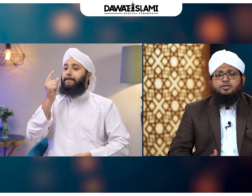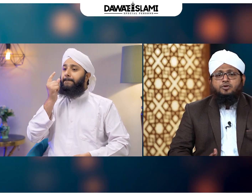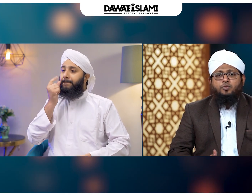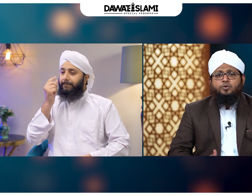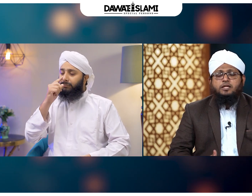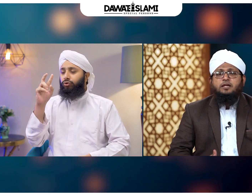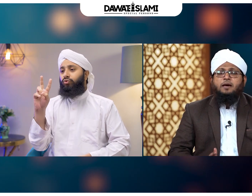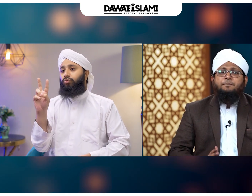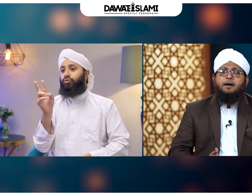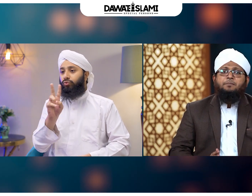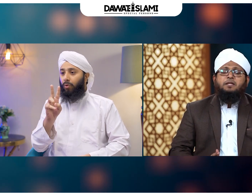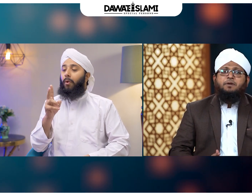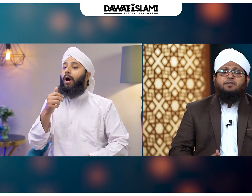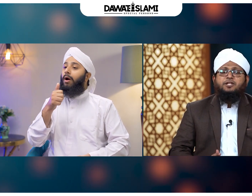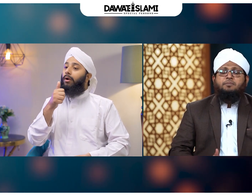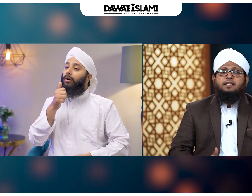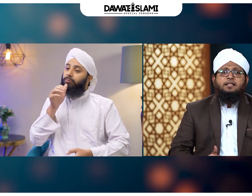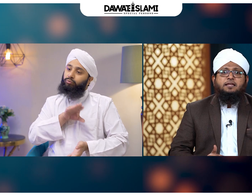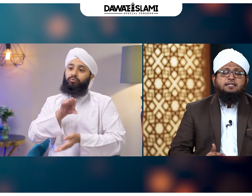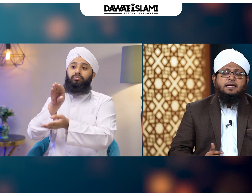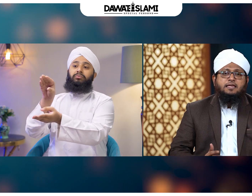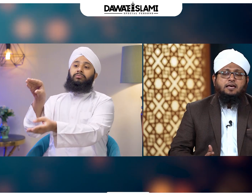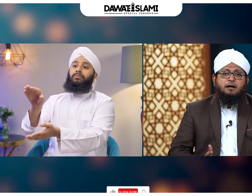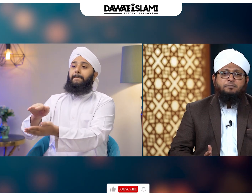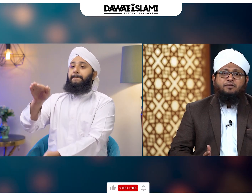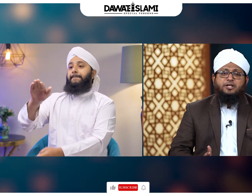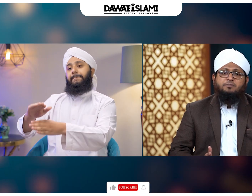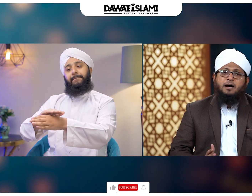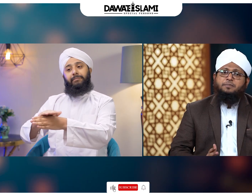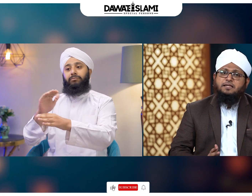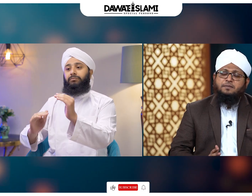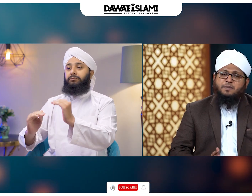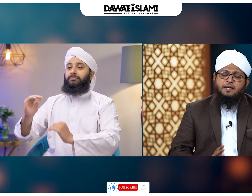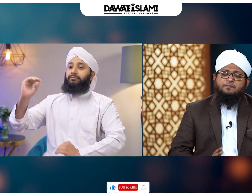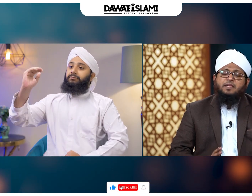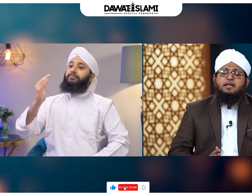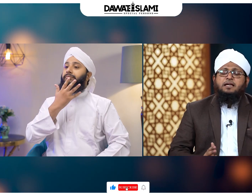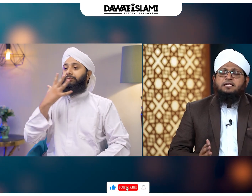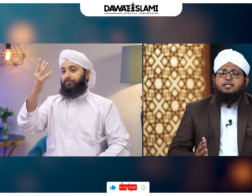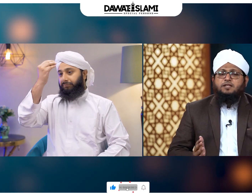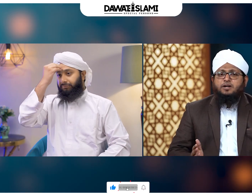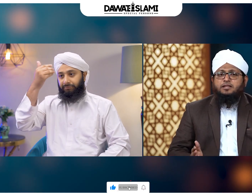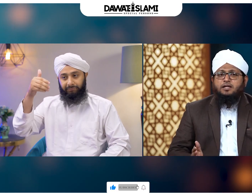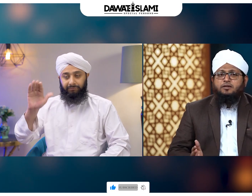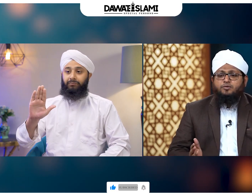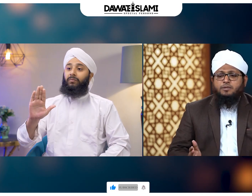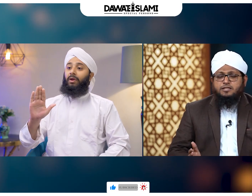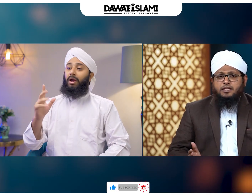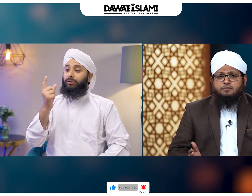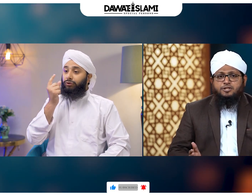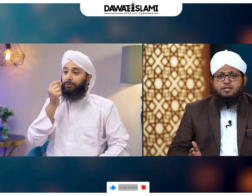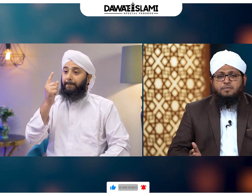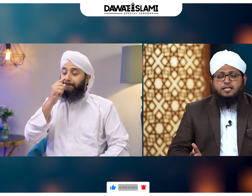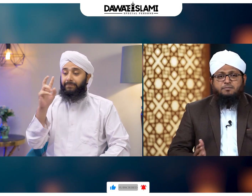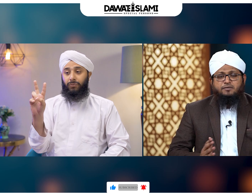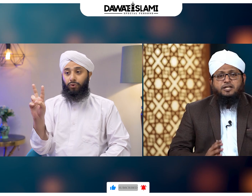बच्चा और बच्ची दोनों ही बाप की परवरिश में दे दिए जाएंगे। अब परवरिश बाप के ज़िम्मे है। जिस वक्त तक वो बच्चा